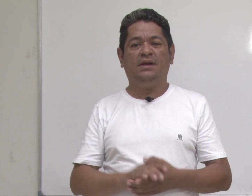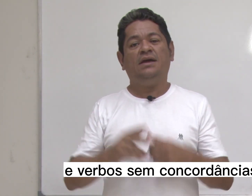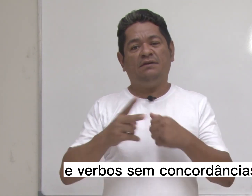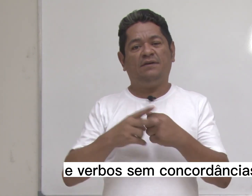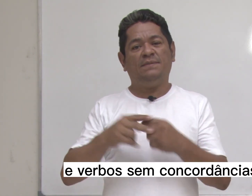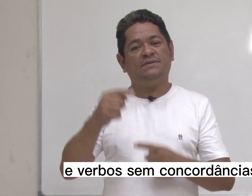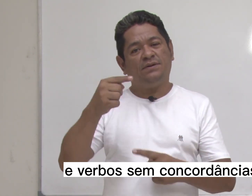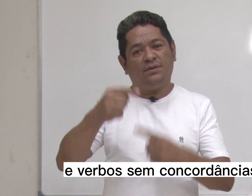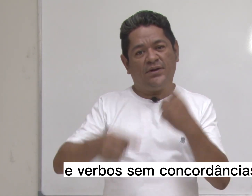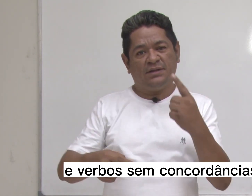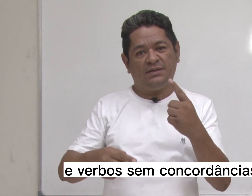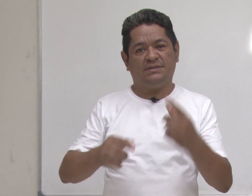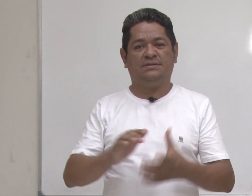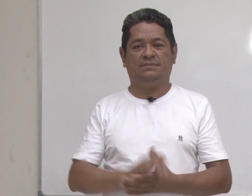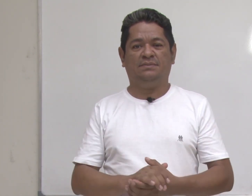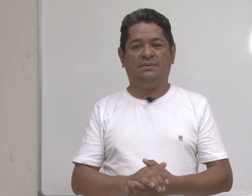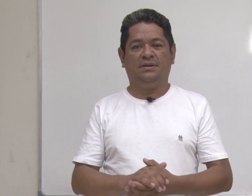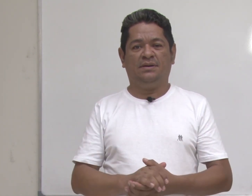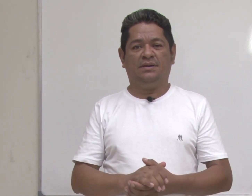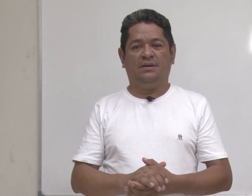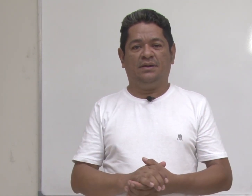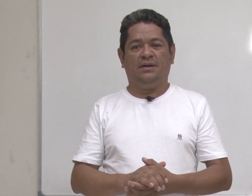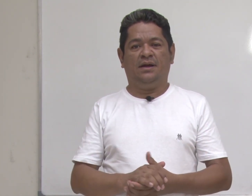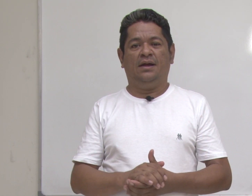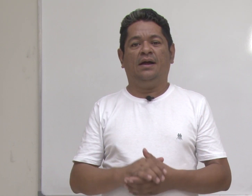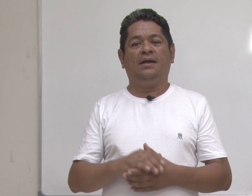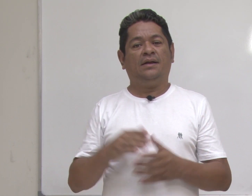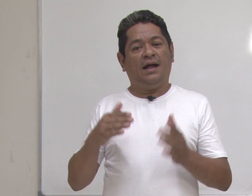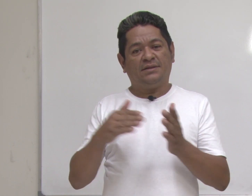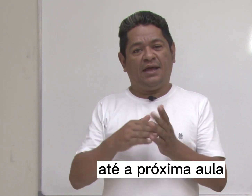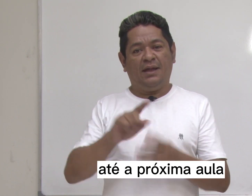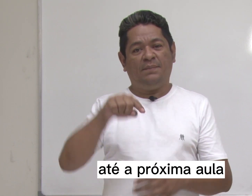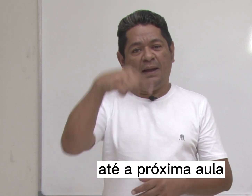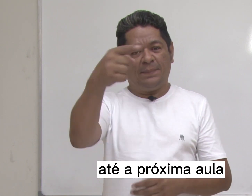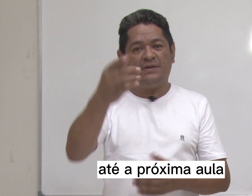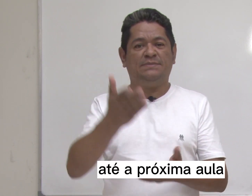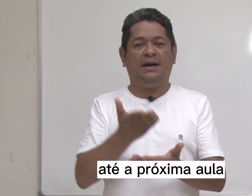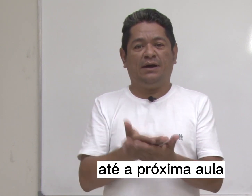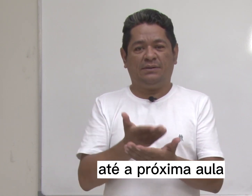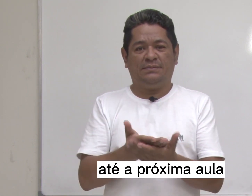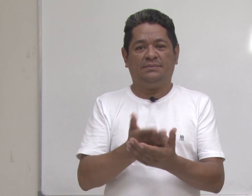e verbos sem concordância. Até a próxima aula.